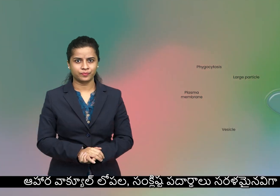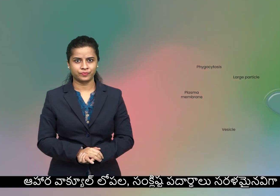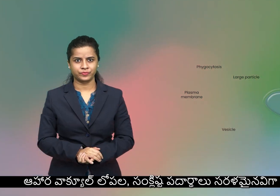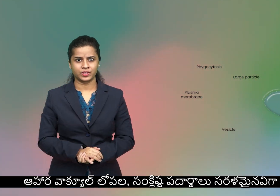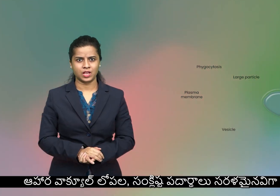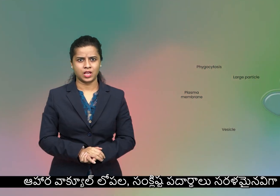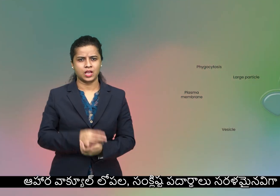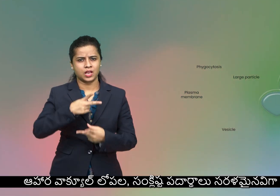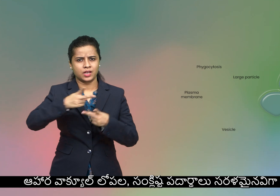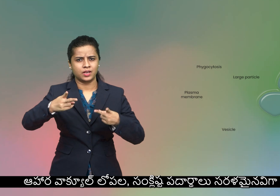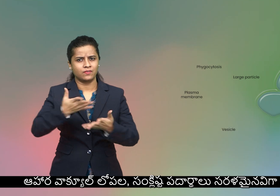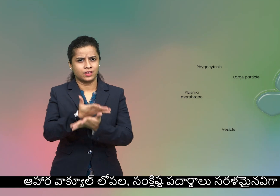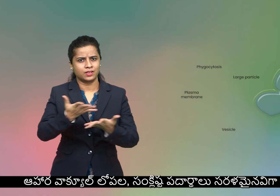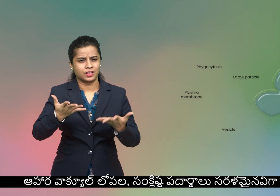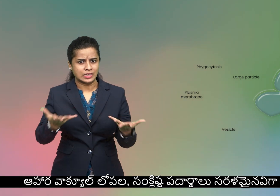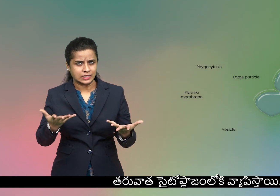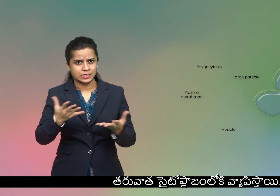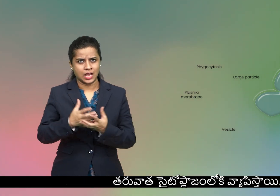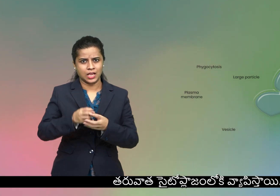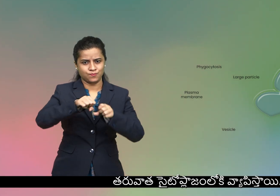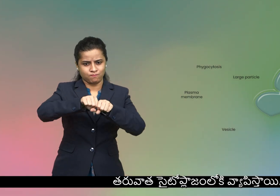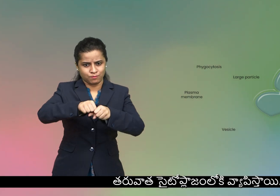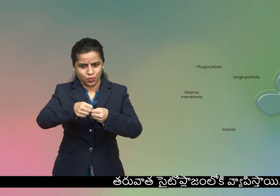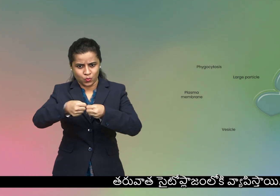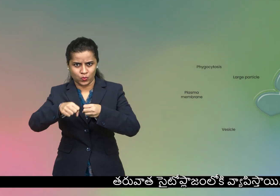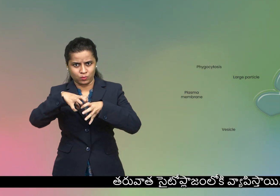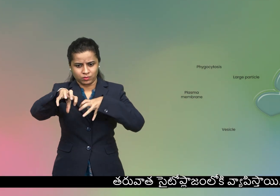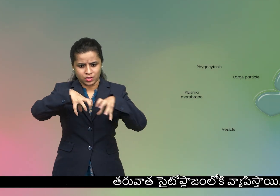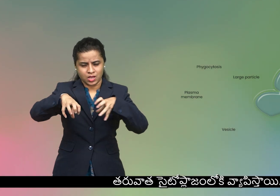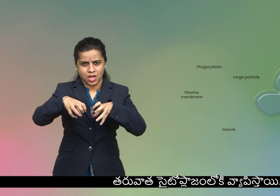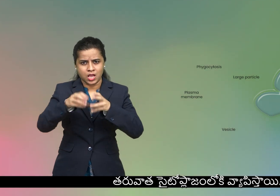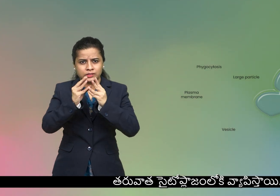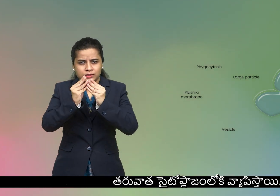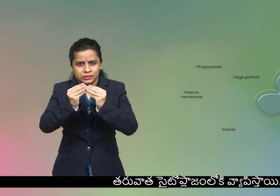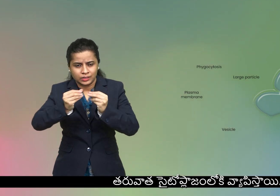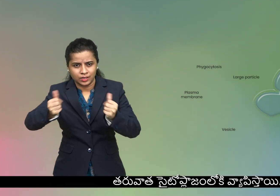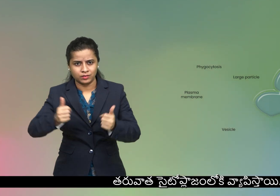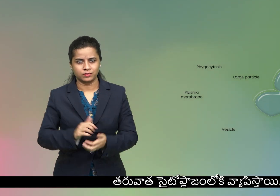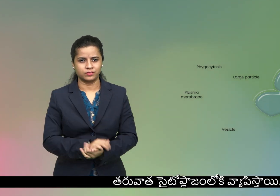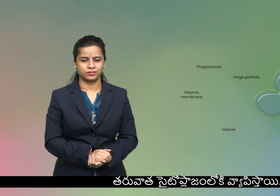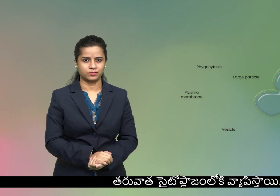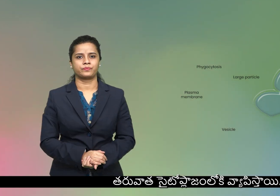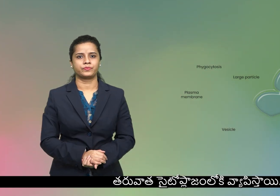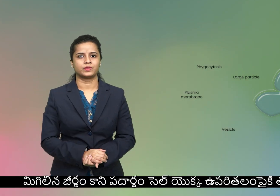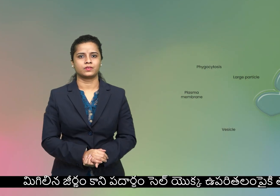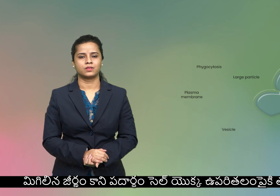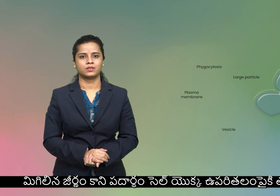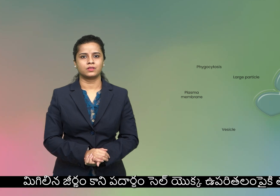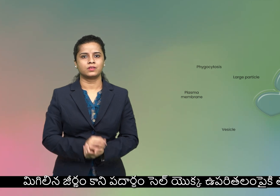సరళమైనవిగా విభజించబడతాయి, తరువాత సైటోప్లాజంలోకి వ్యాప్తిస్తాయి. మిగిలిన జీర్ణం